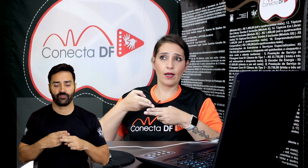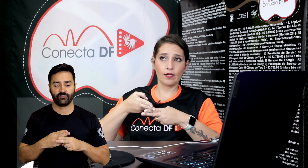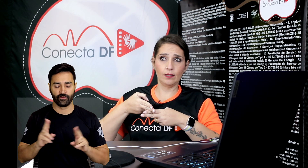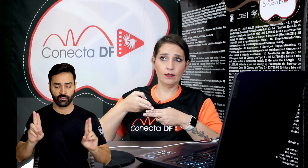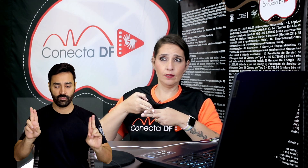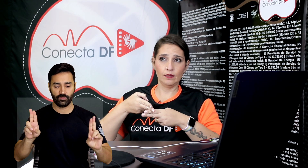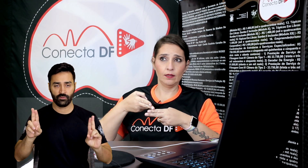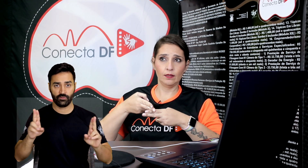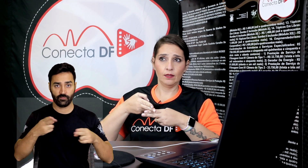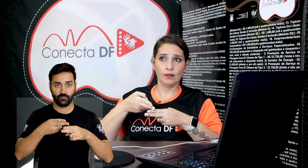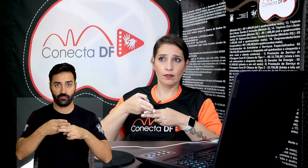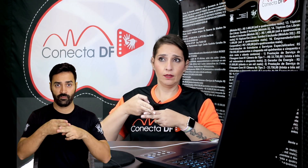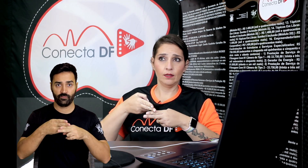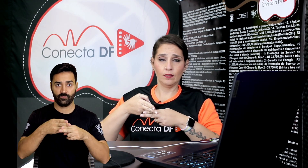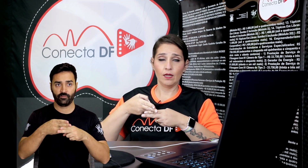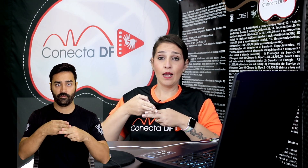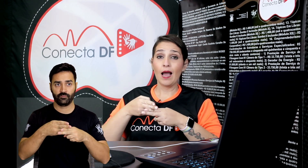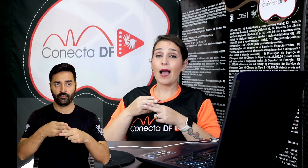faca.